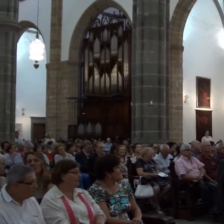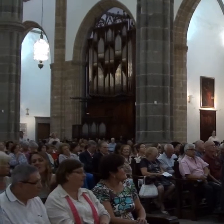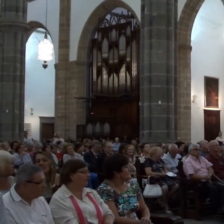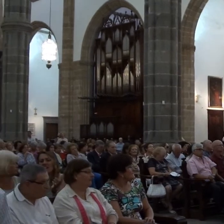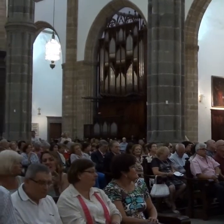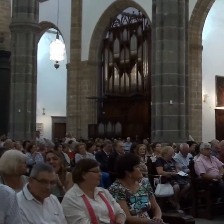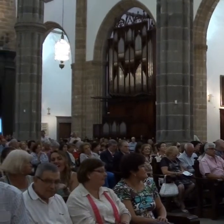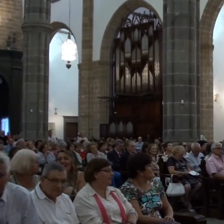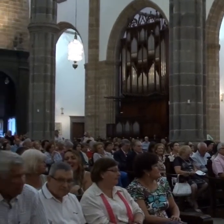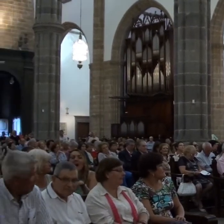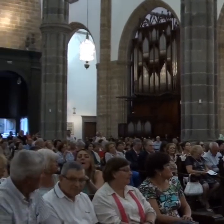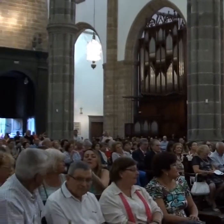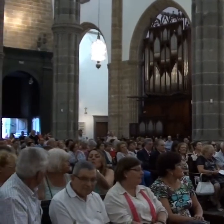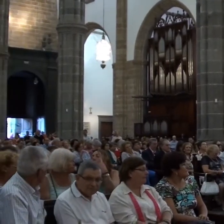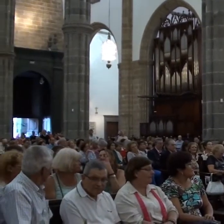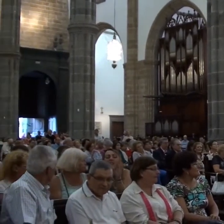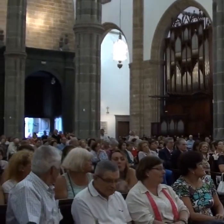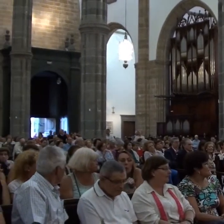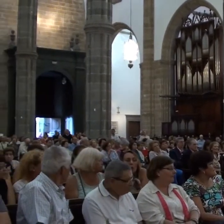bendita María